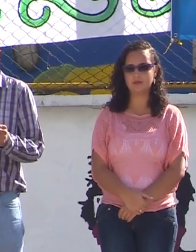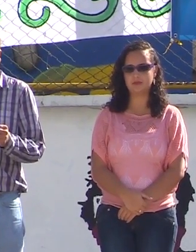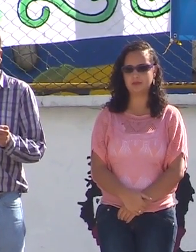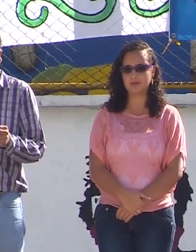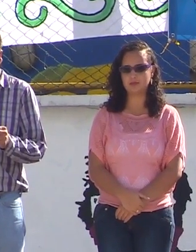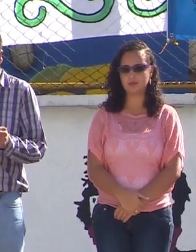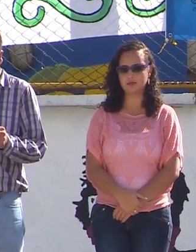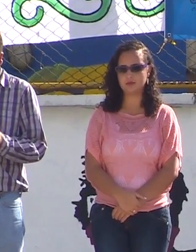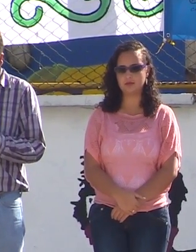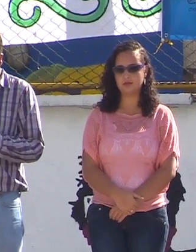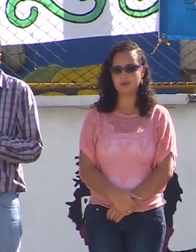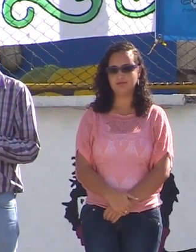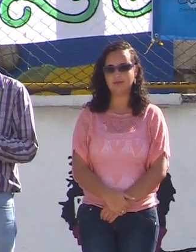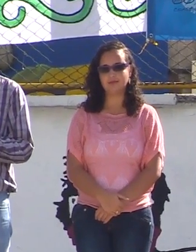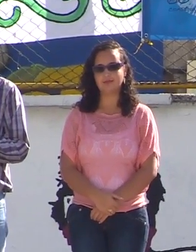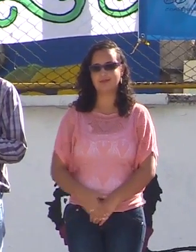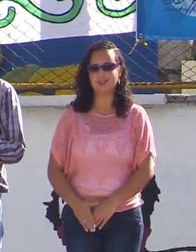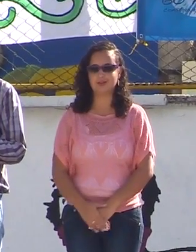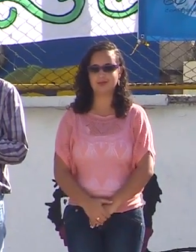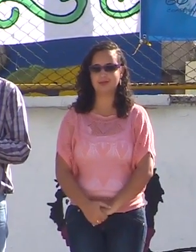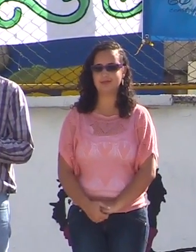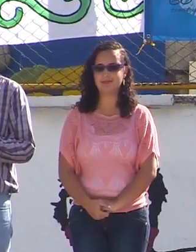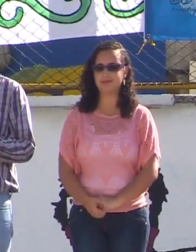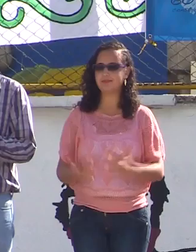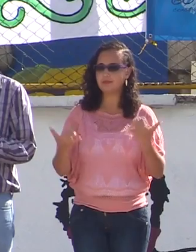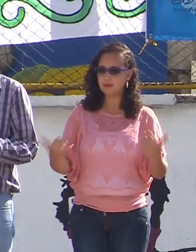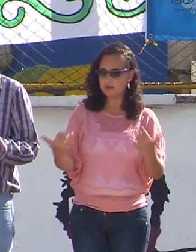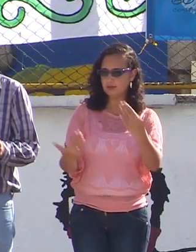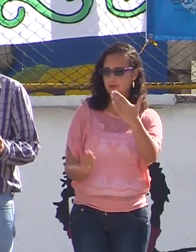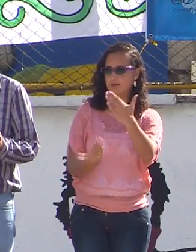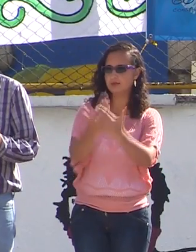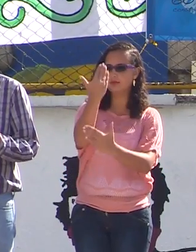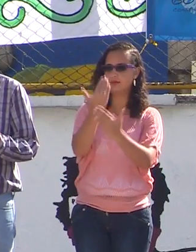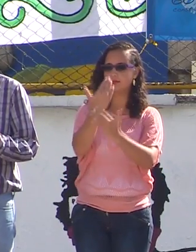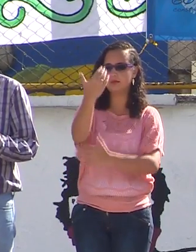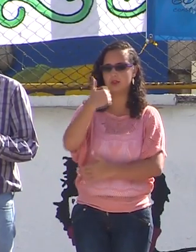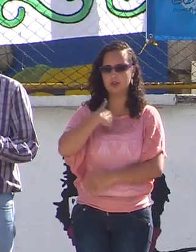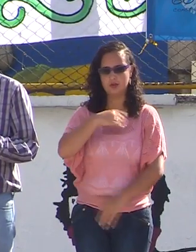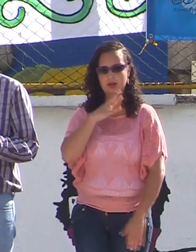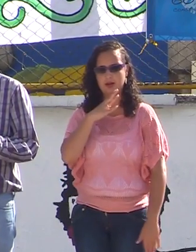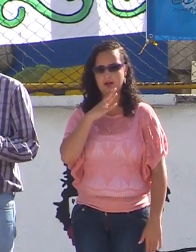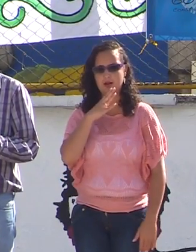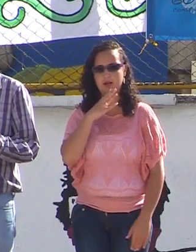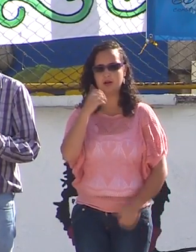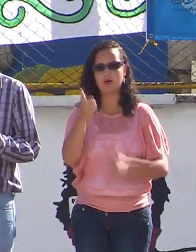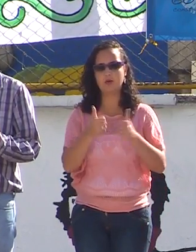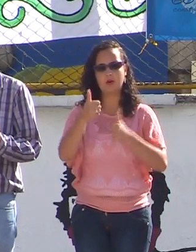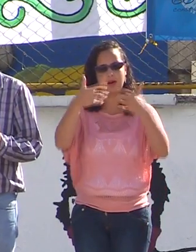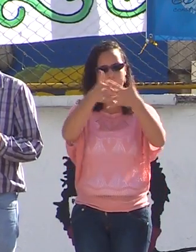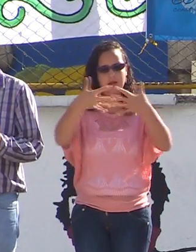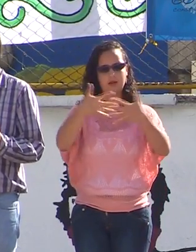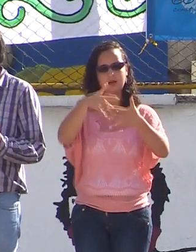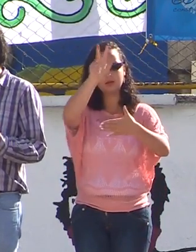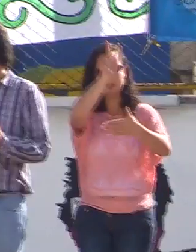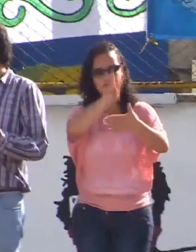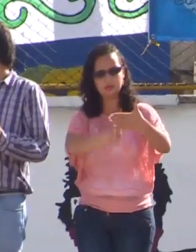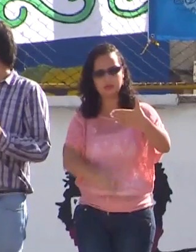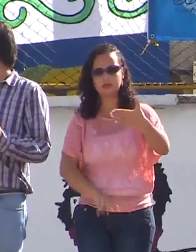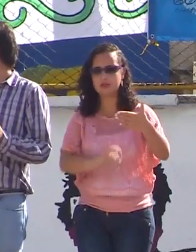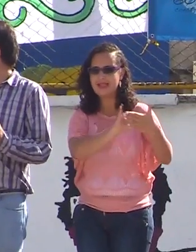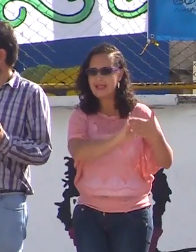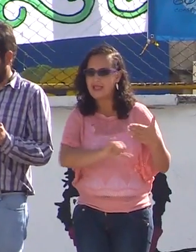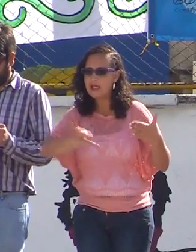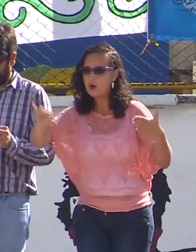con la lectura textual del más reciente acuerdo emitido por el Consejo